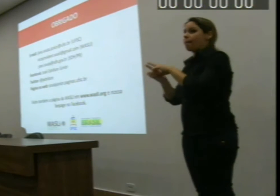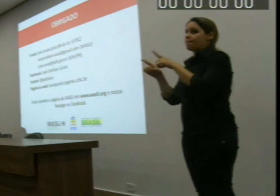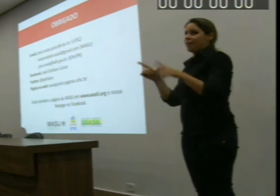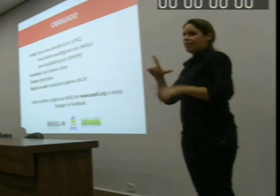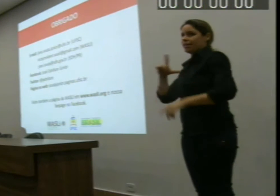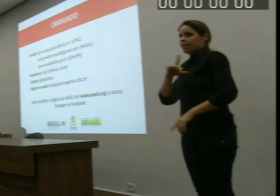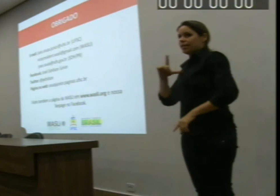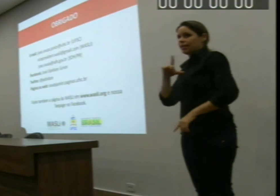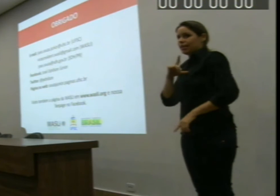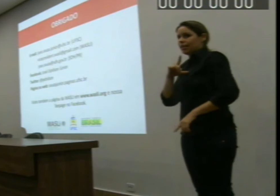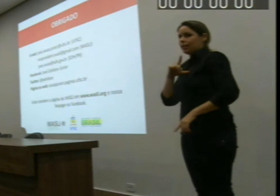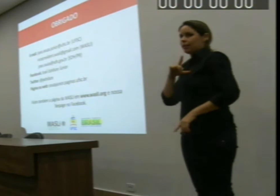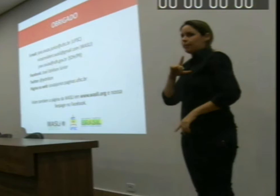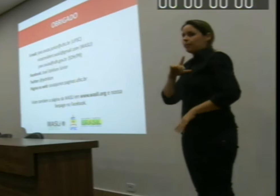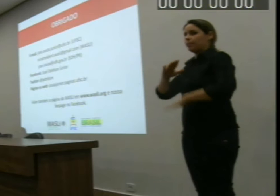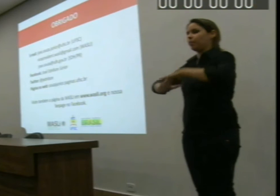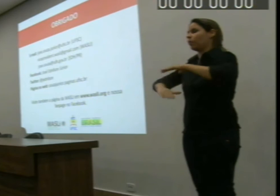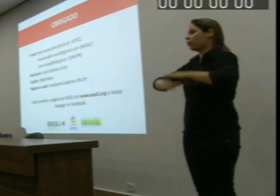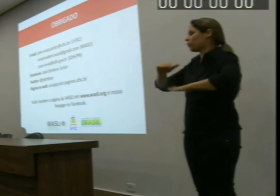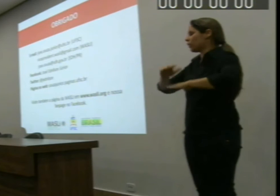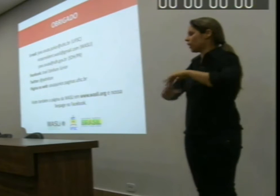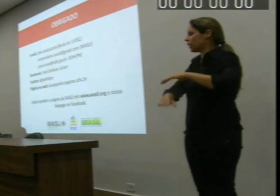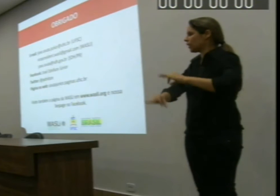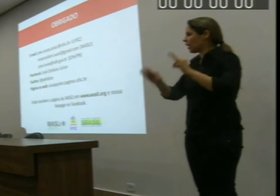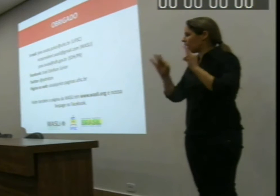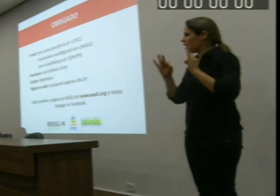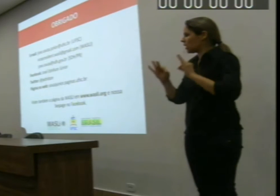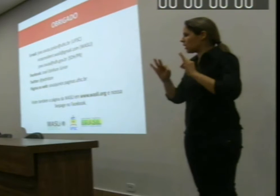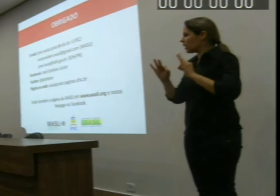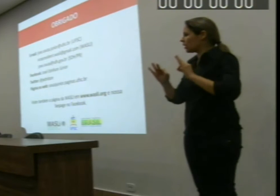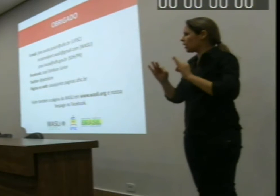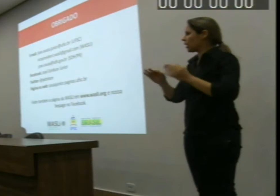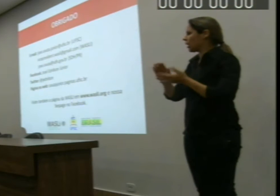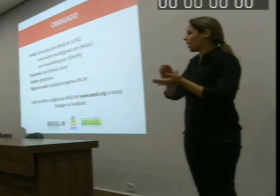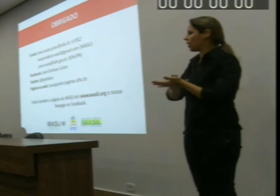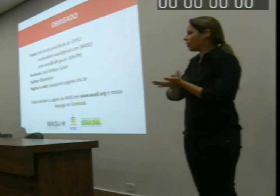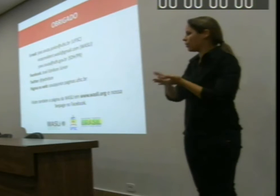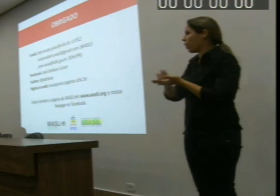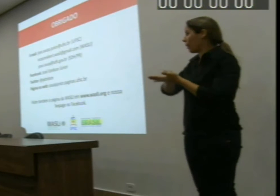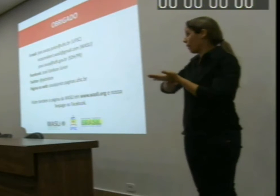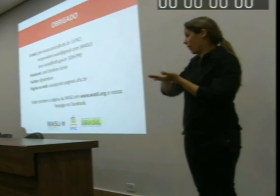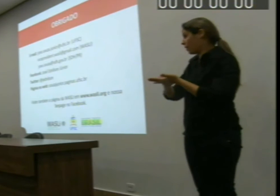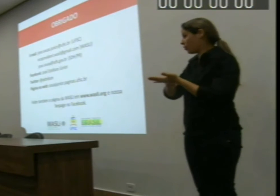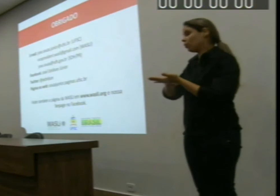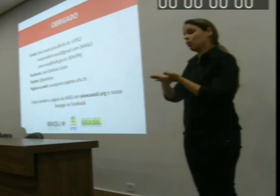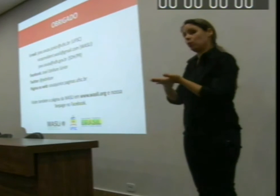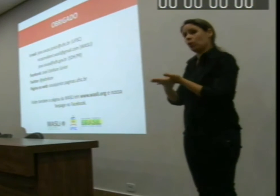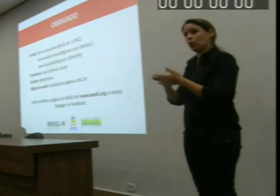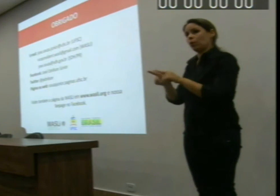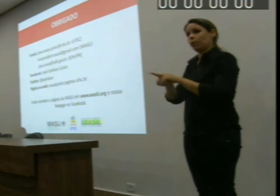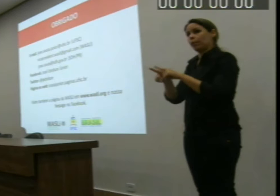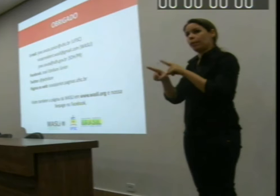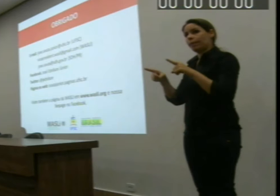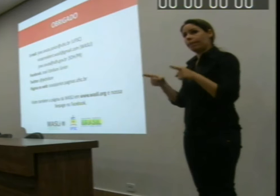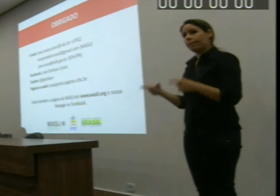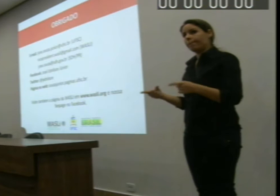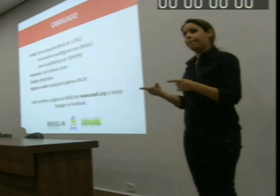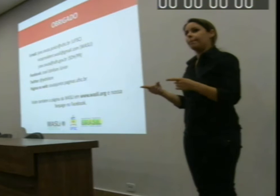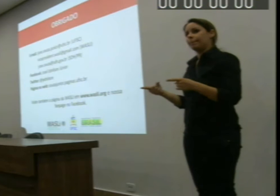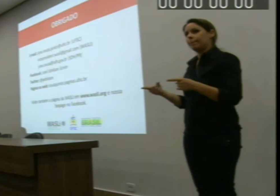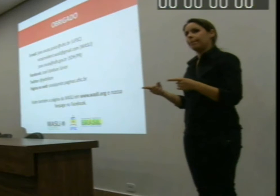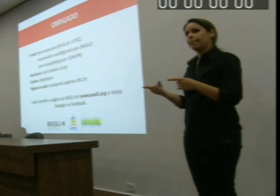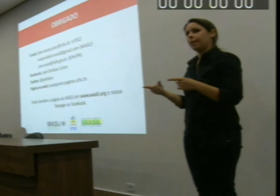que são excelentes tradutores só que não são comprometidos com o trabalho dele é é essa parte eu